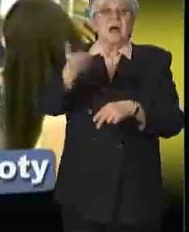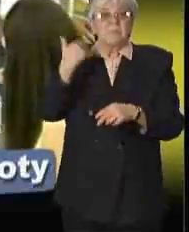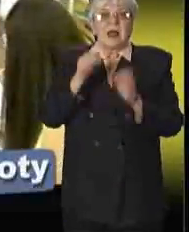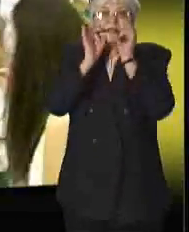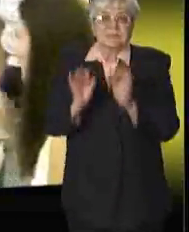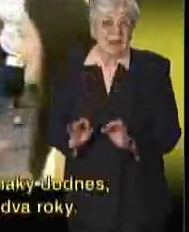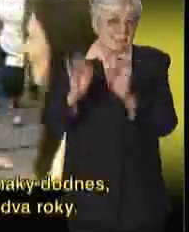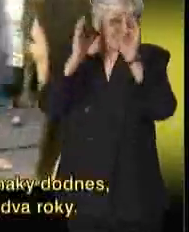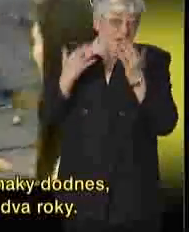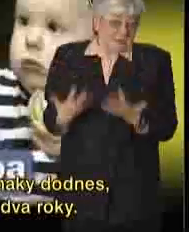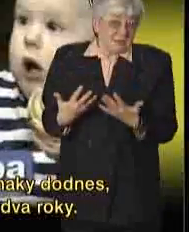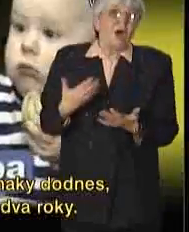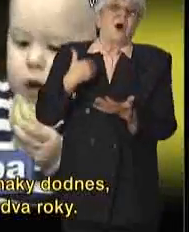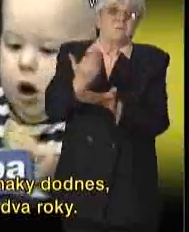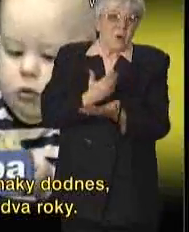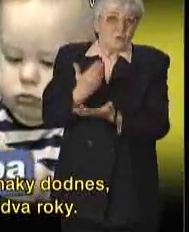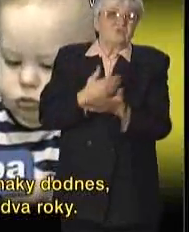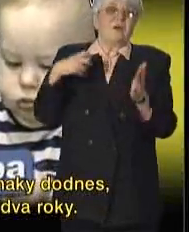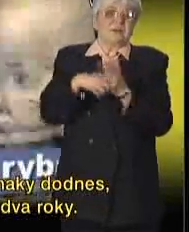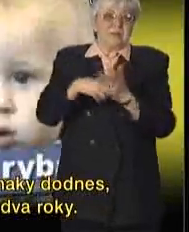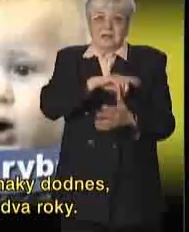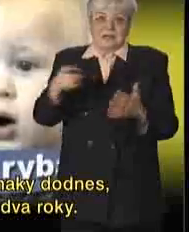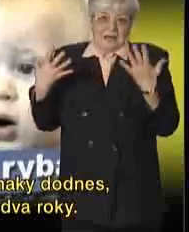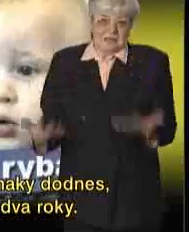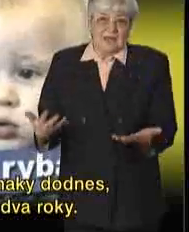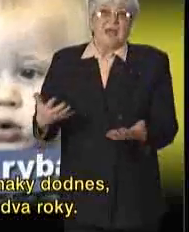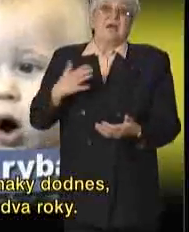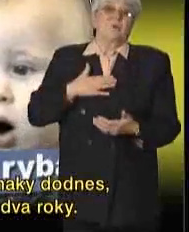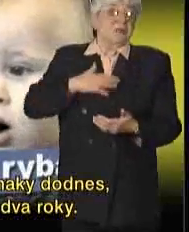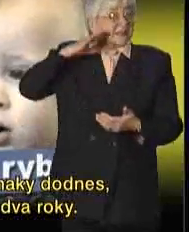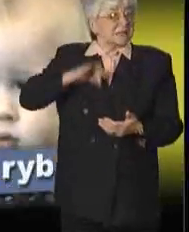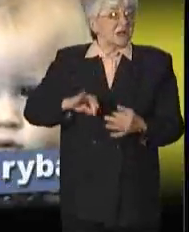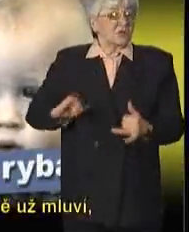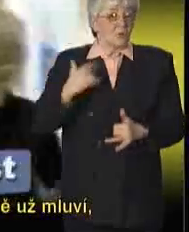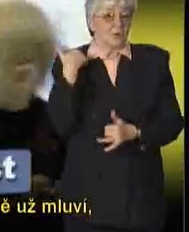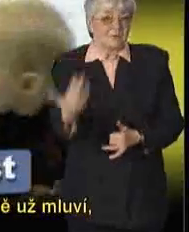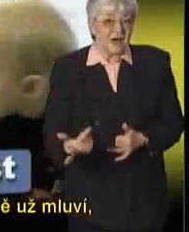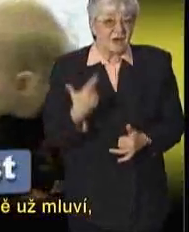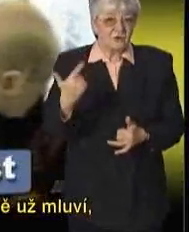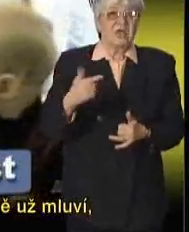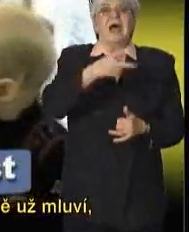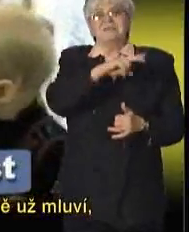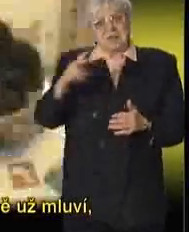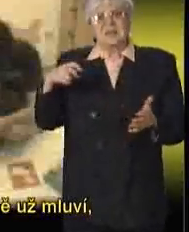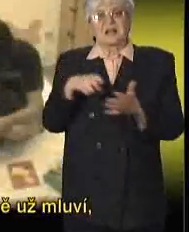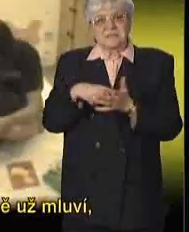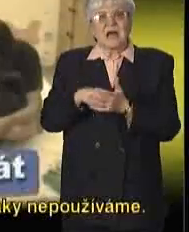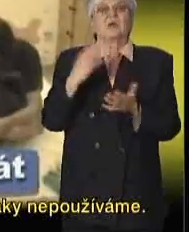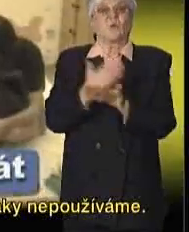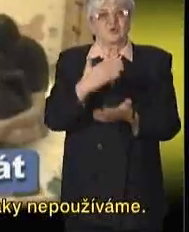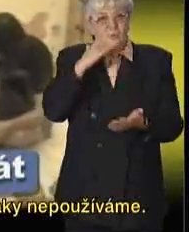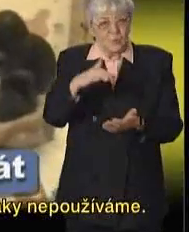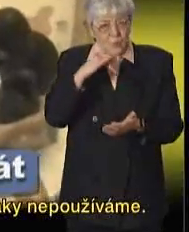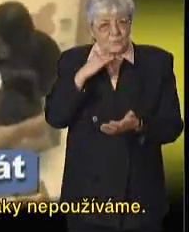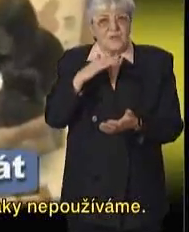zlepšila. Používáme znaky dodnes, kteří jsou vlastně 2 roky a některé znaky už samozřejmě prostě mluví, takže